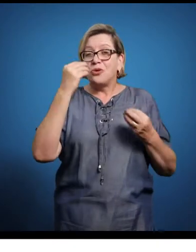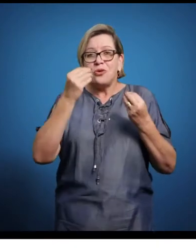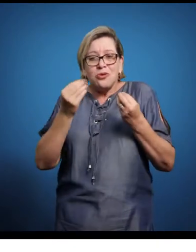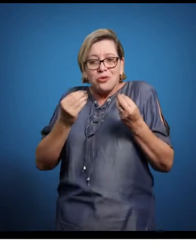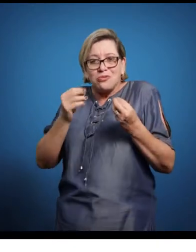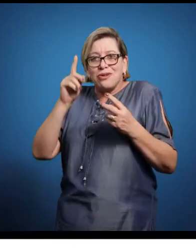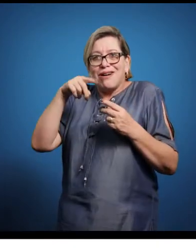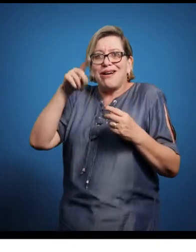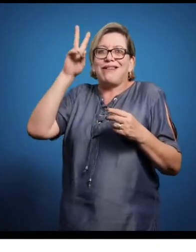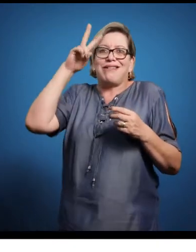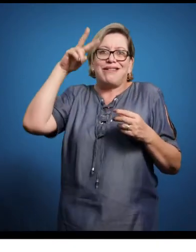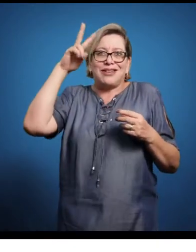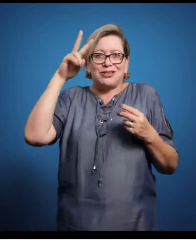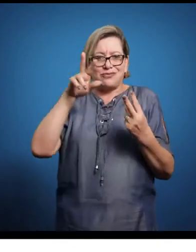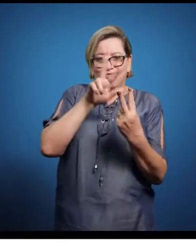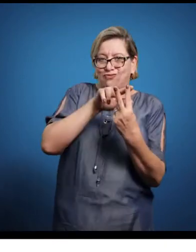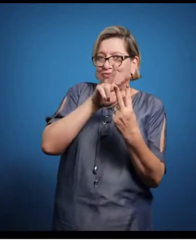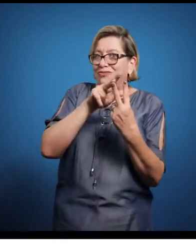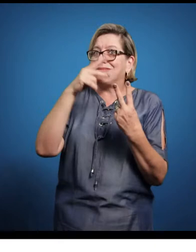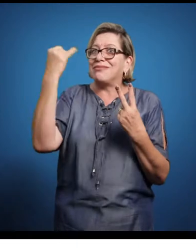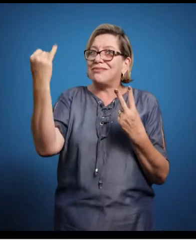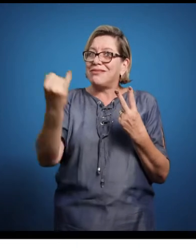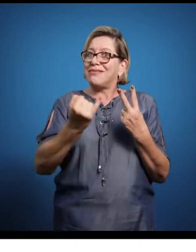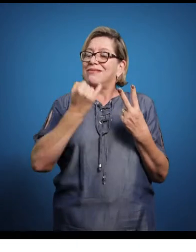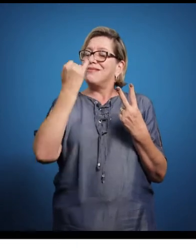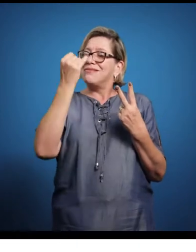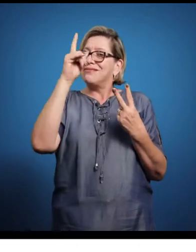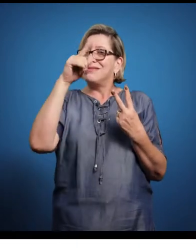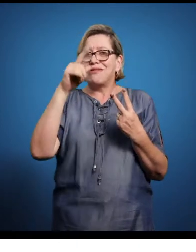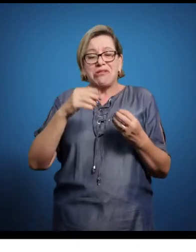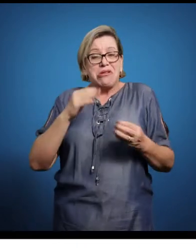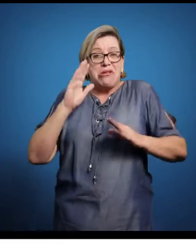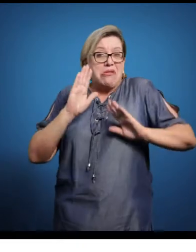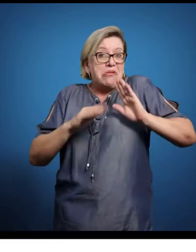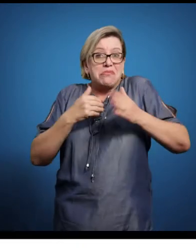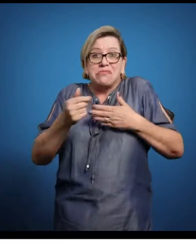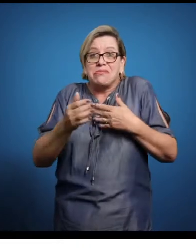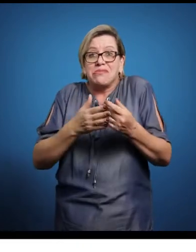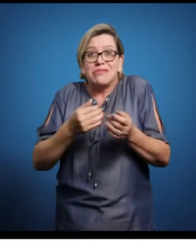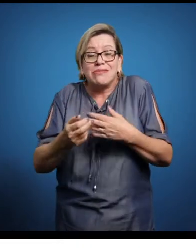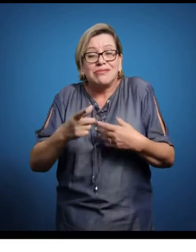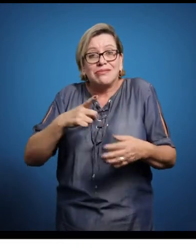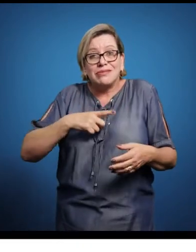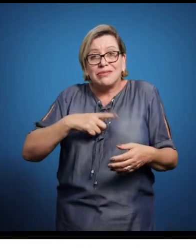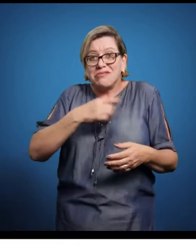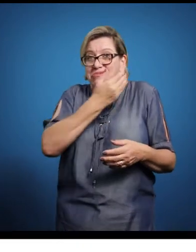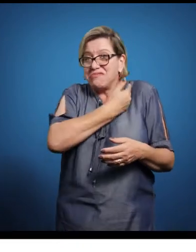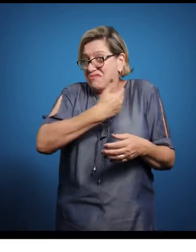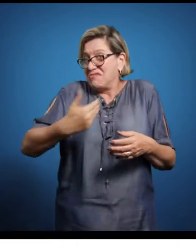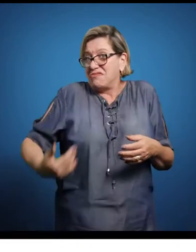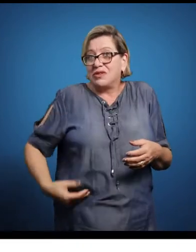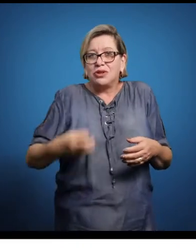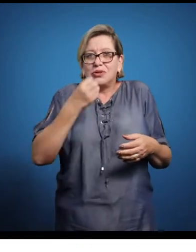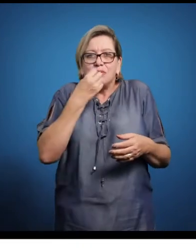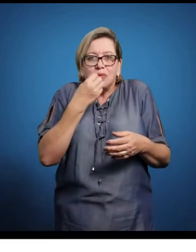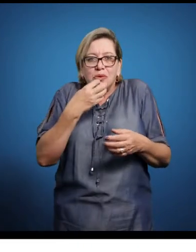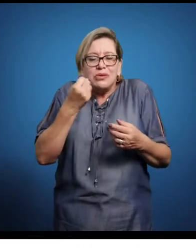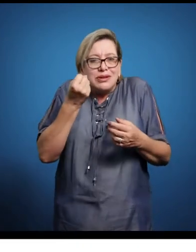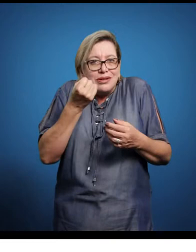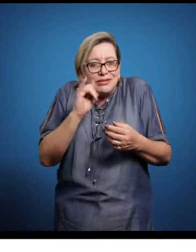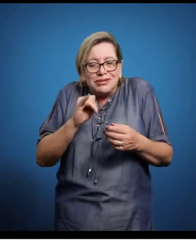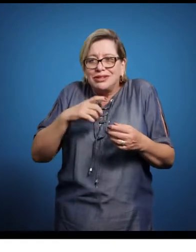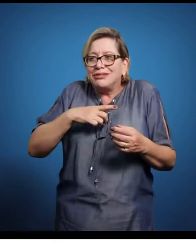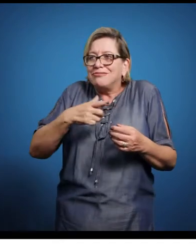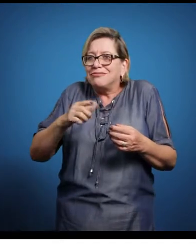são importantes não adianta você ter um bom dirigente político se não há circunstâncias favoráveis senão ambiente ao horário